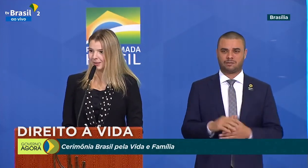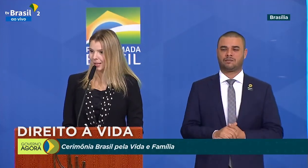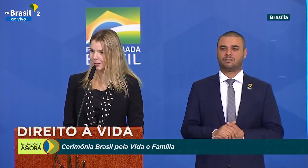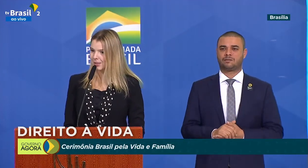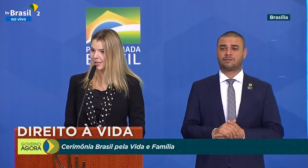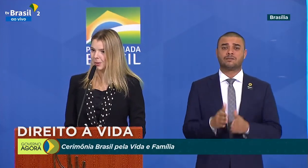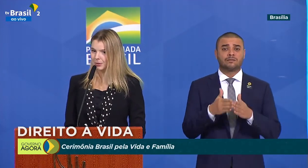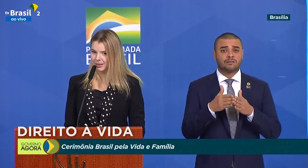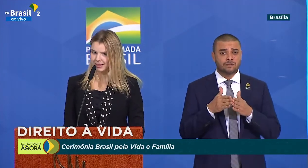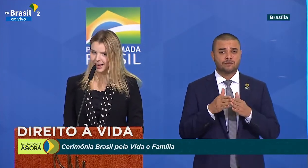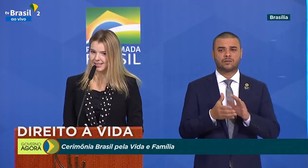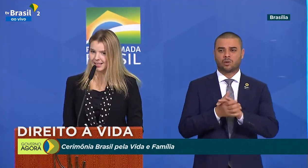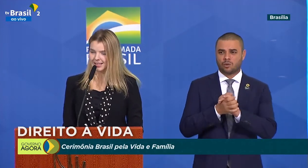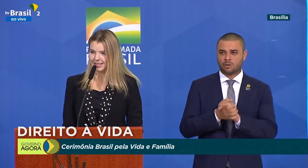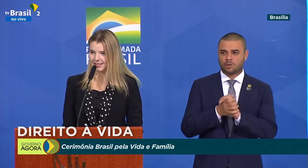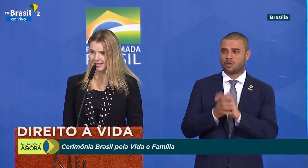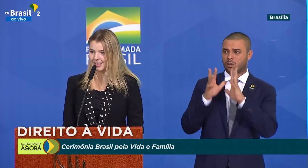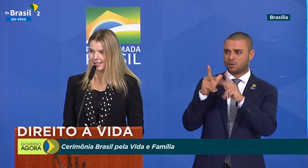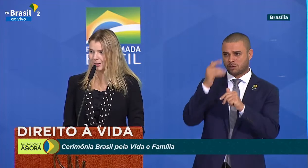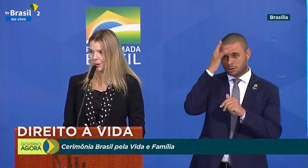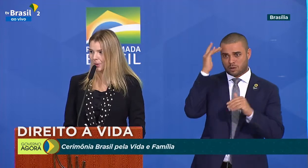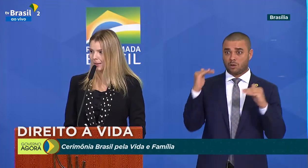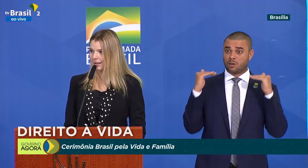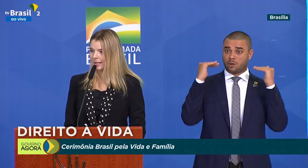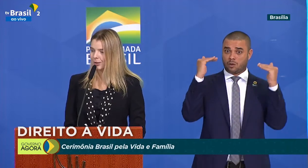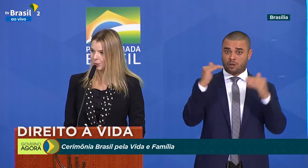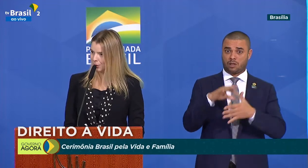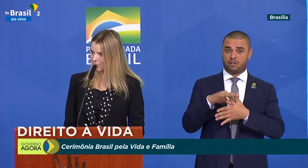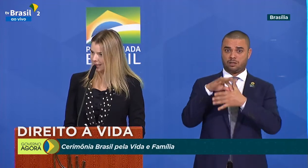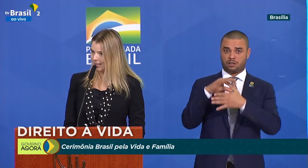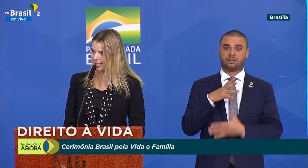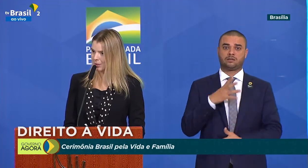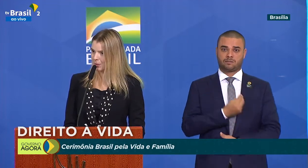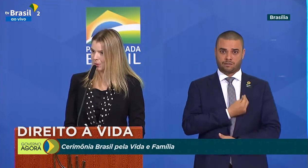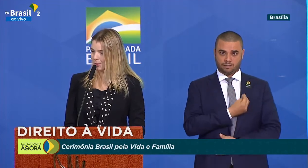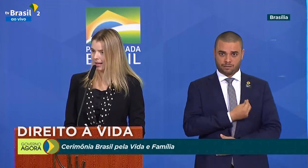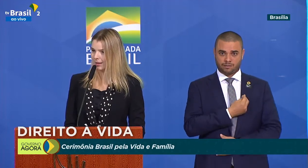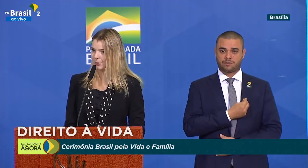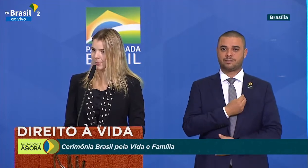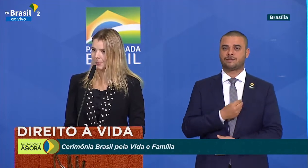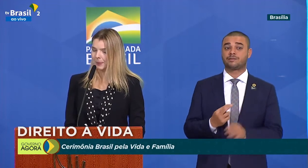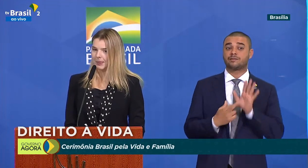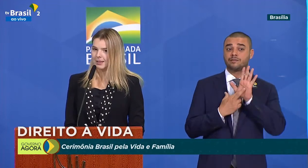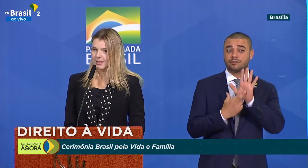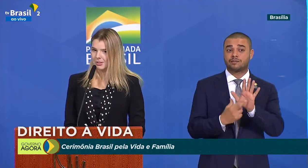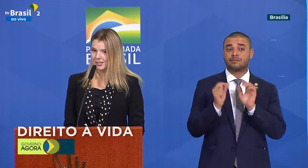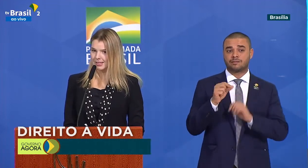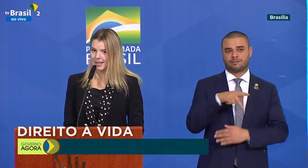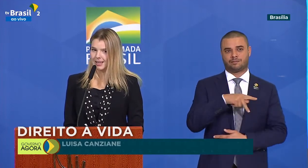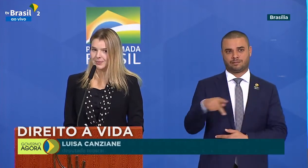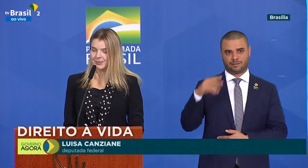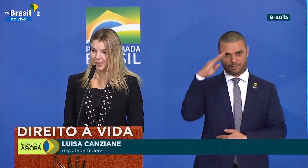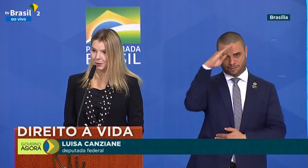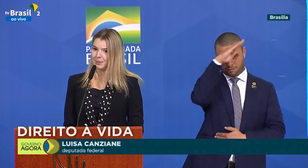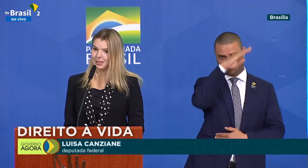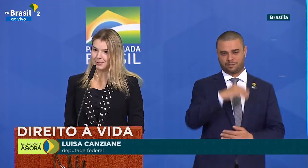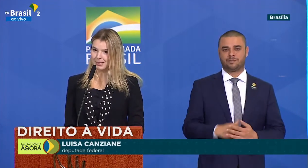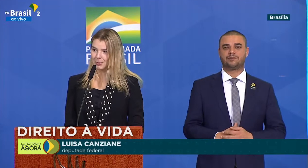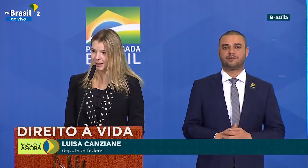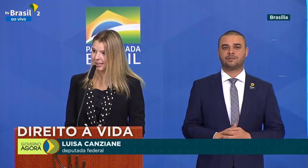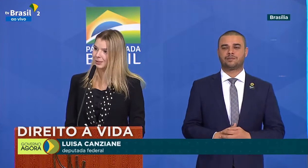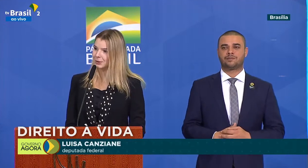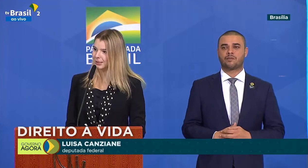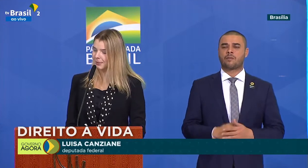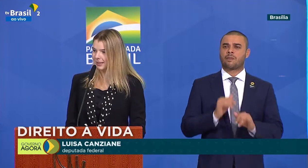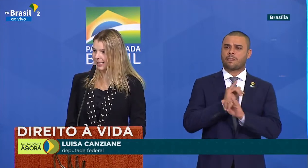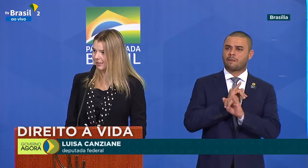cumprimentar a saldar todas as autoridades e lideranças Em Nome do Nosso Presidente bolsonaro e dizer em